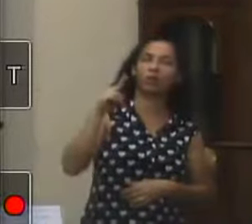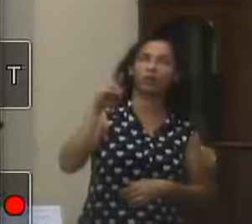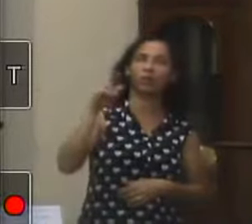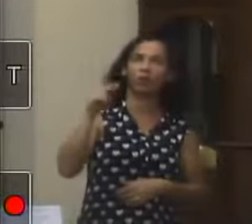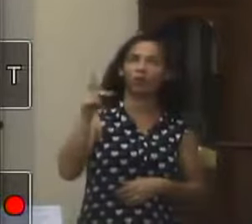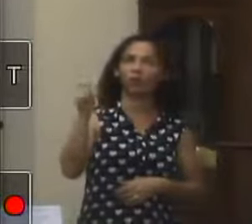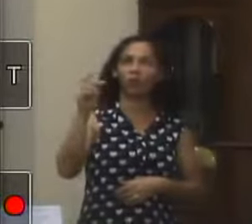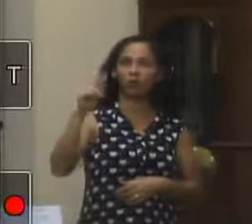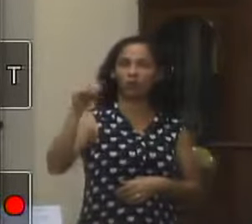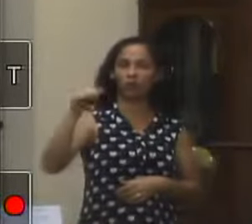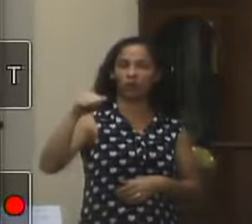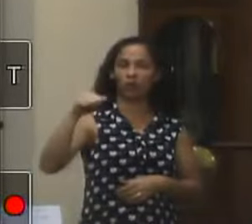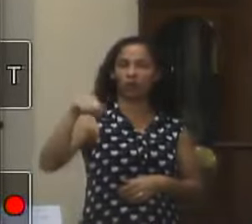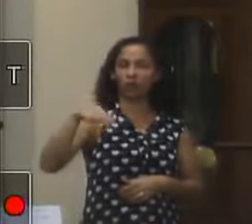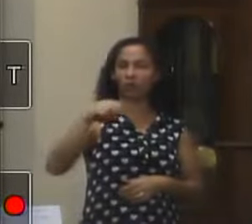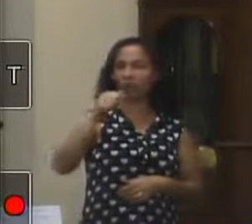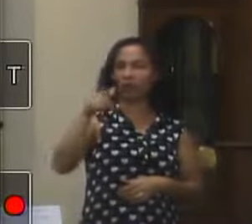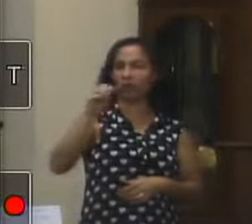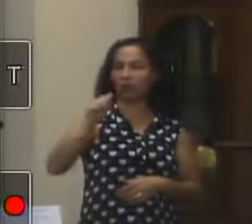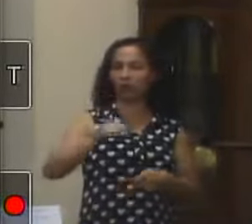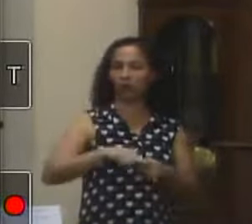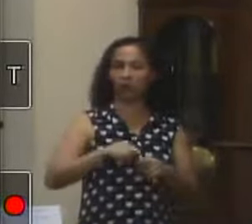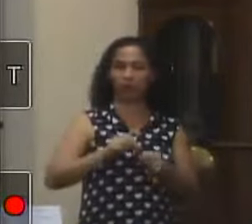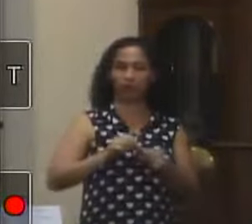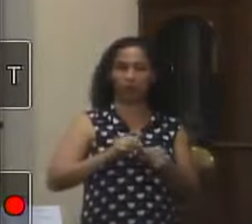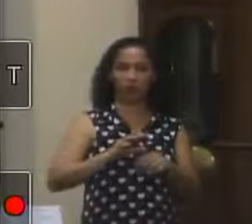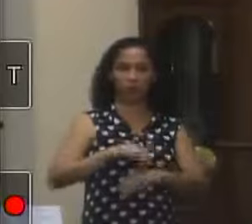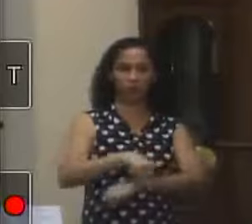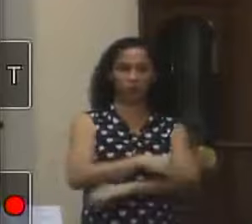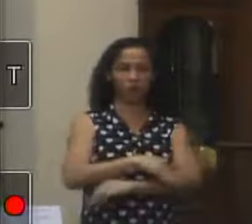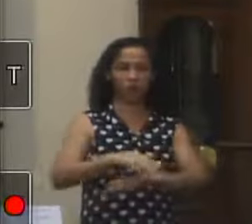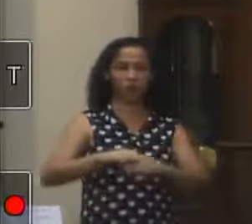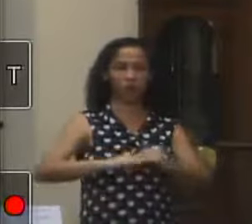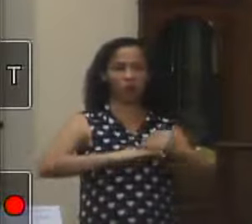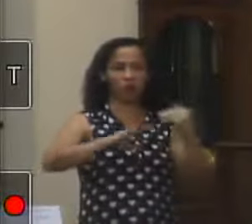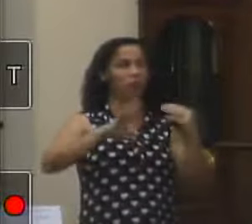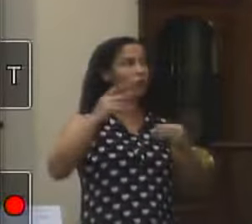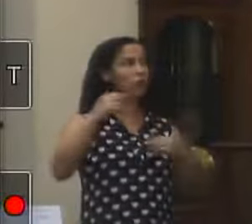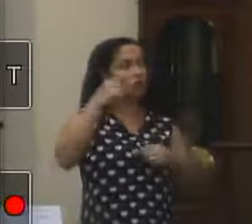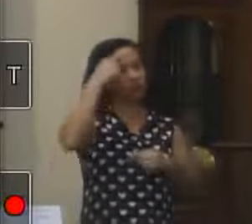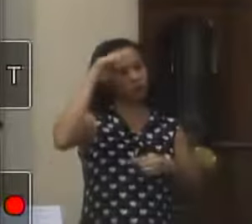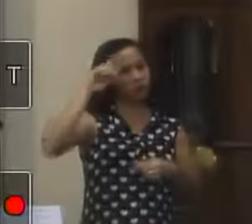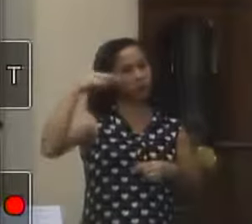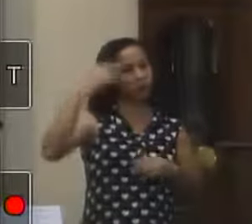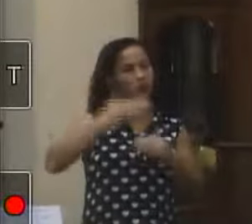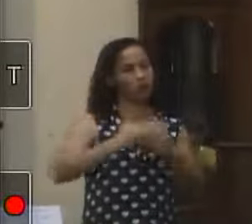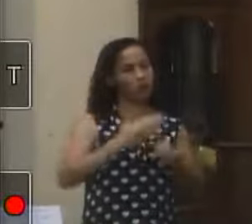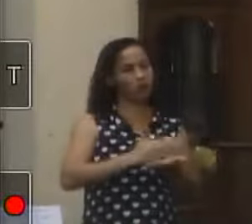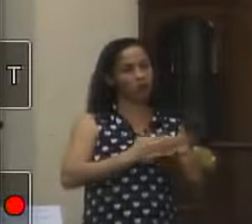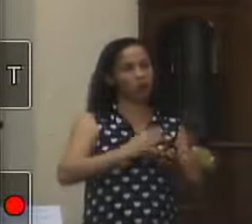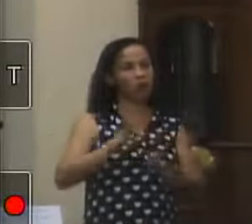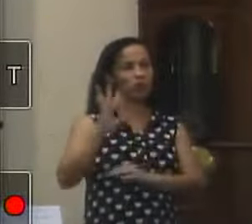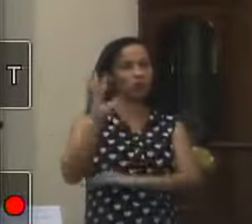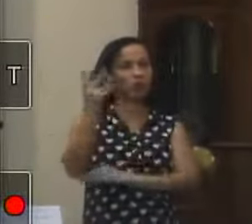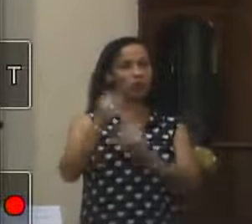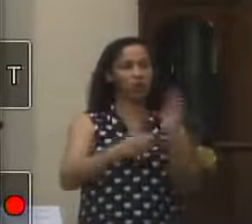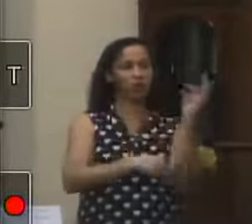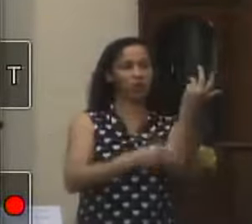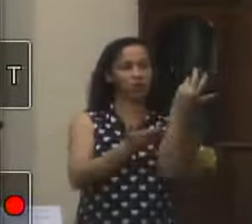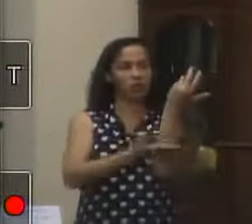numa situação perigosa. Ele vai fazer, a partir da semana que vem, ele vai entrar com o recapeamento, vai trazer uma equipe